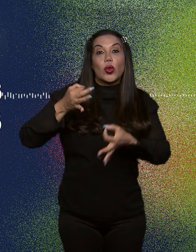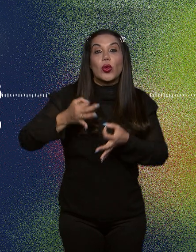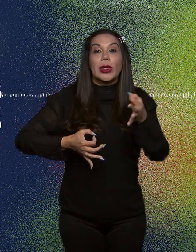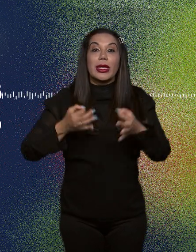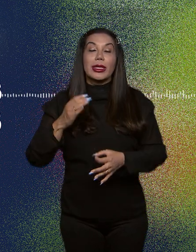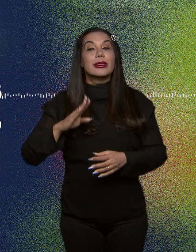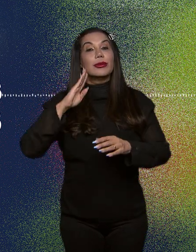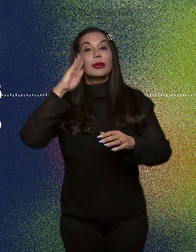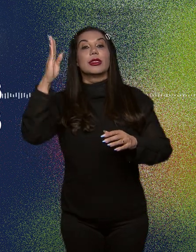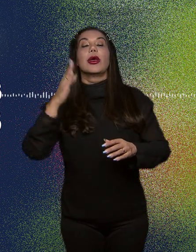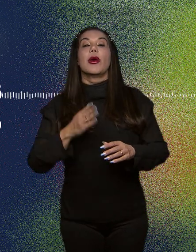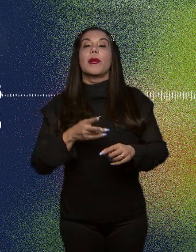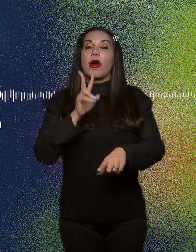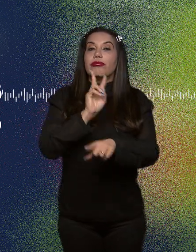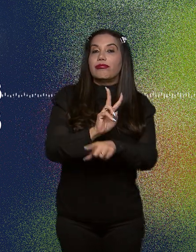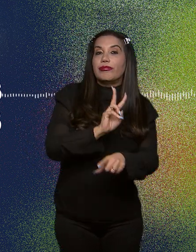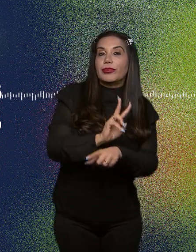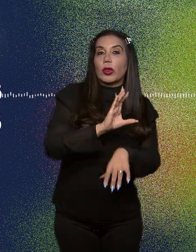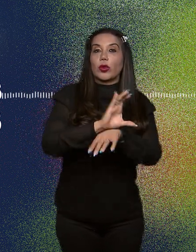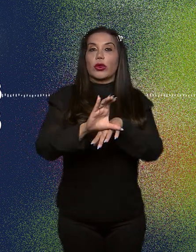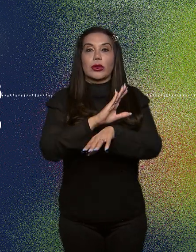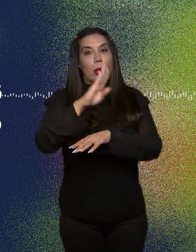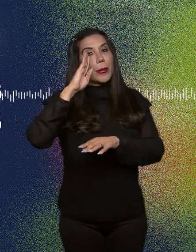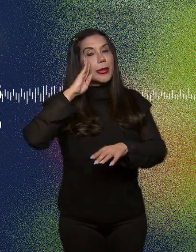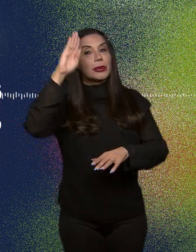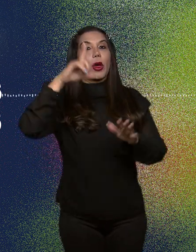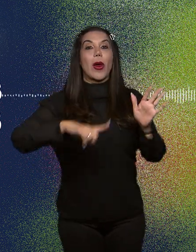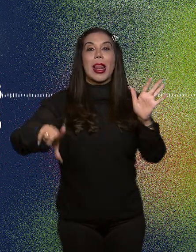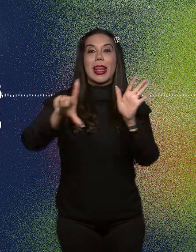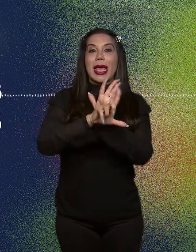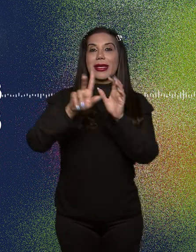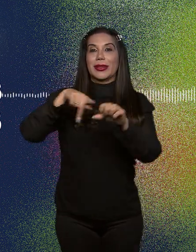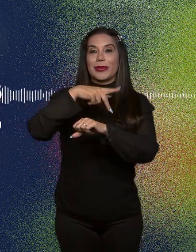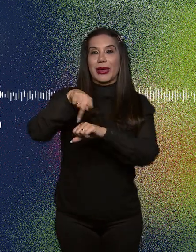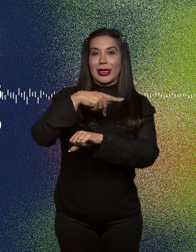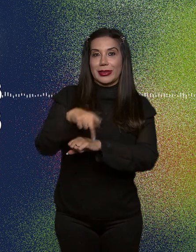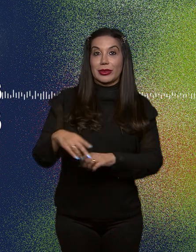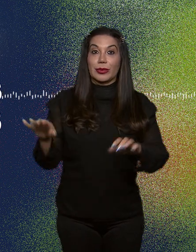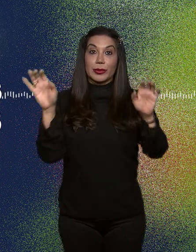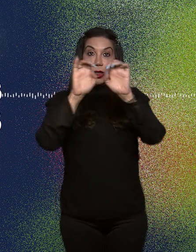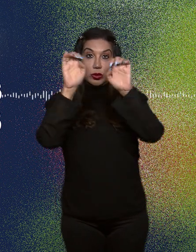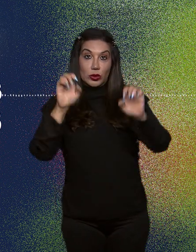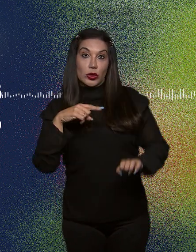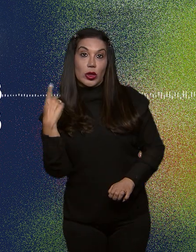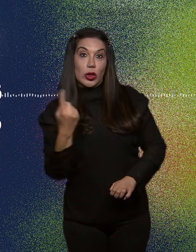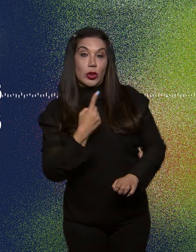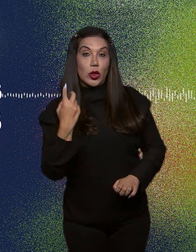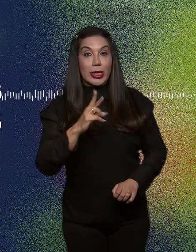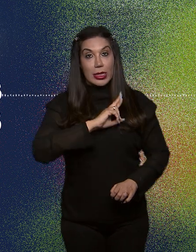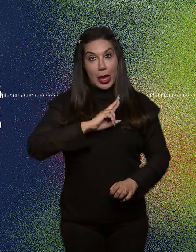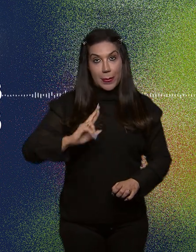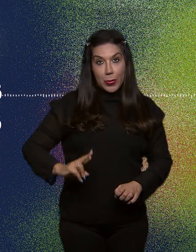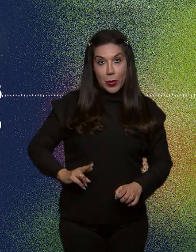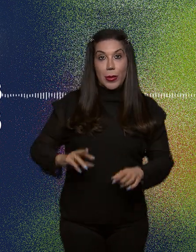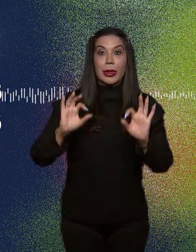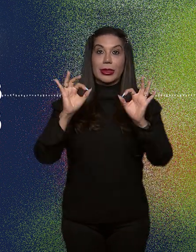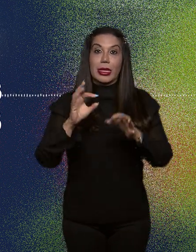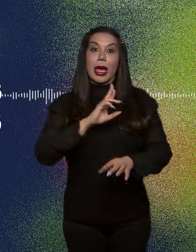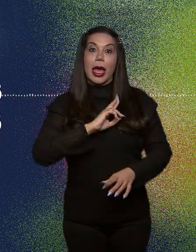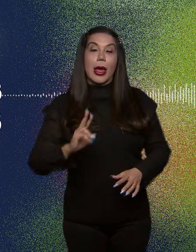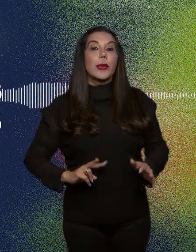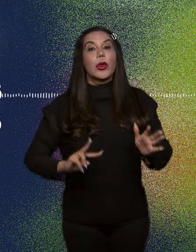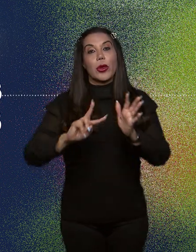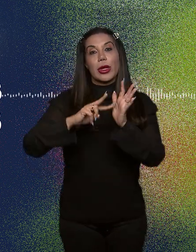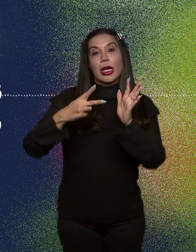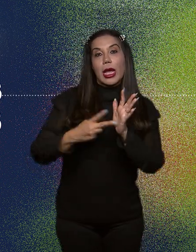nossa Constituição, a principal lei do país. Na estruturação da nossa república, né? E república quer dizer